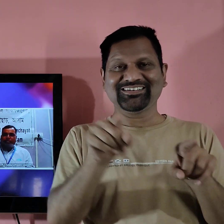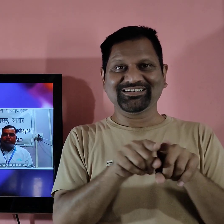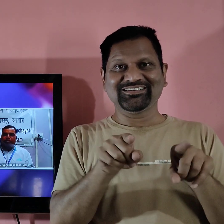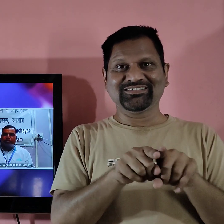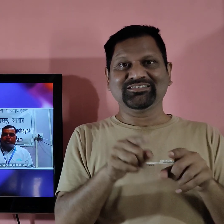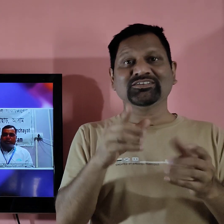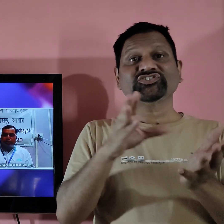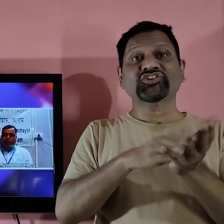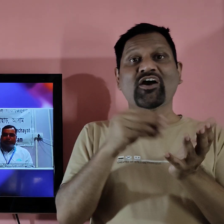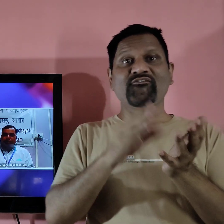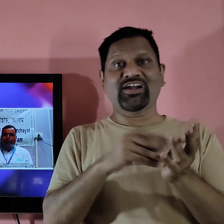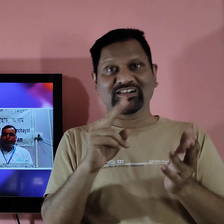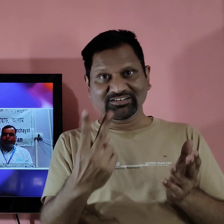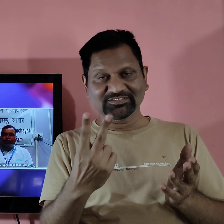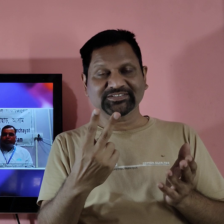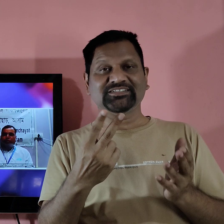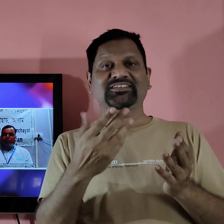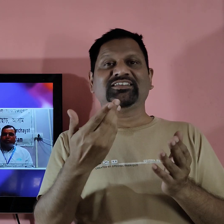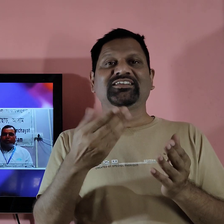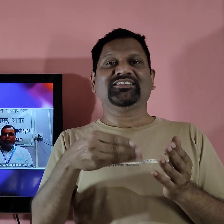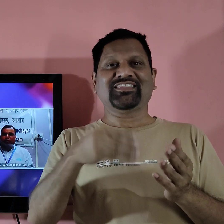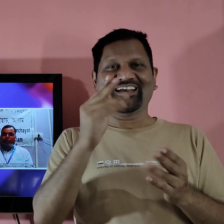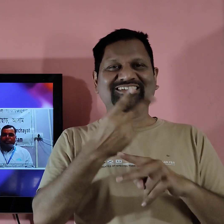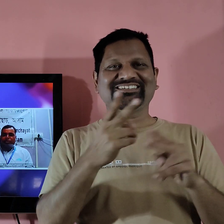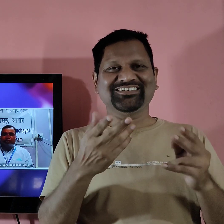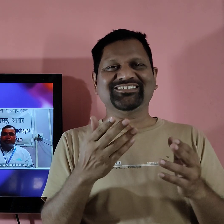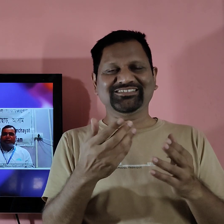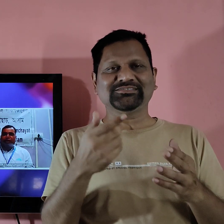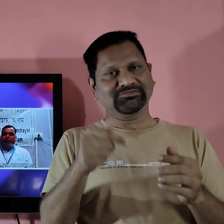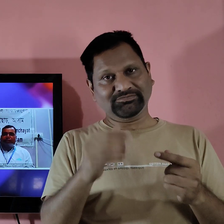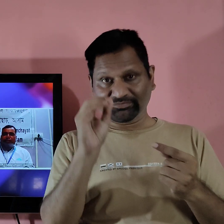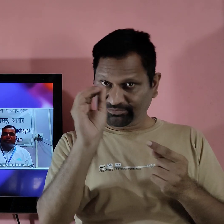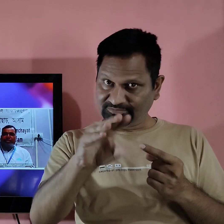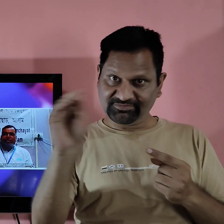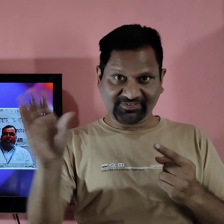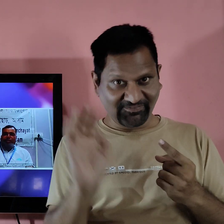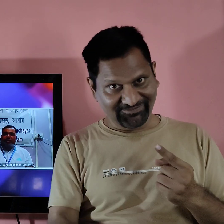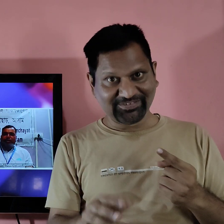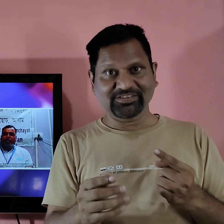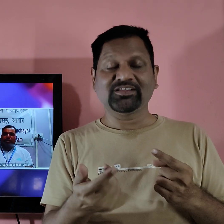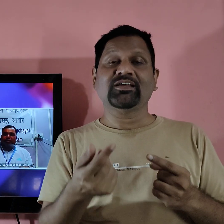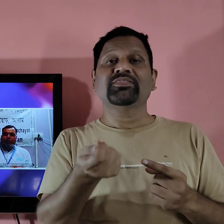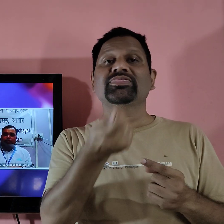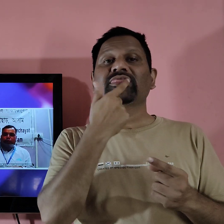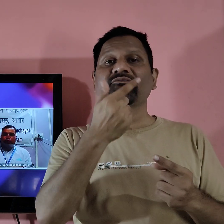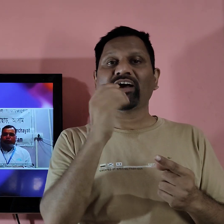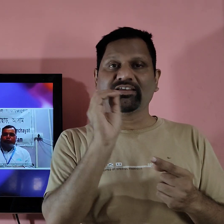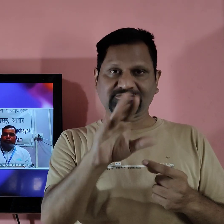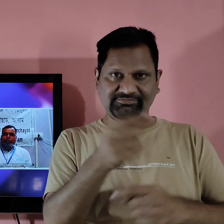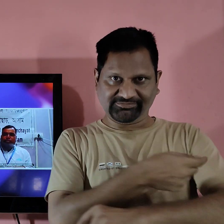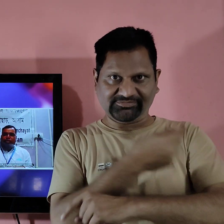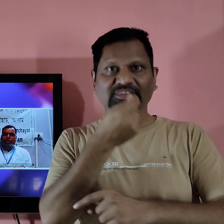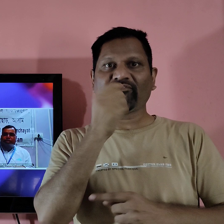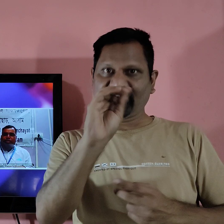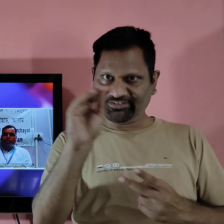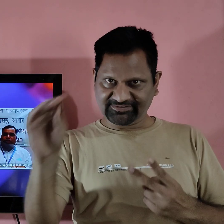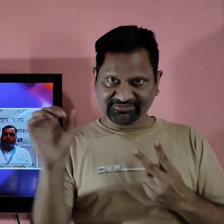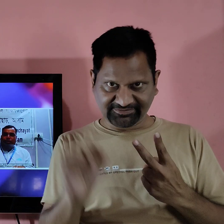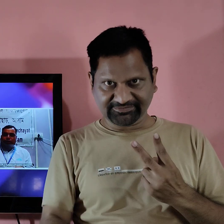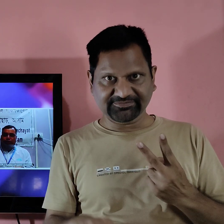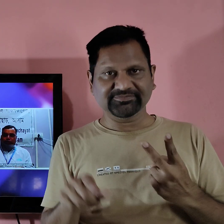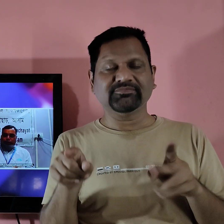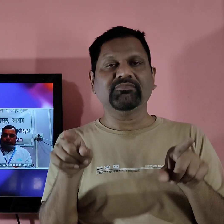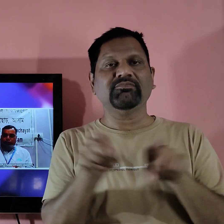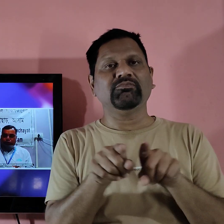चावल मिला है सर रिलीफ में, और मेडिसिन मिला है, मेडिसिन मिला मॉडल हॉस्पिटल्स का